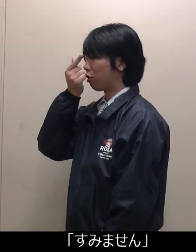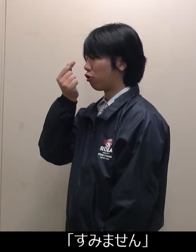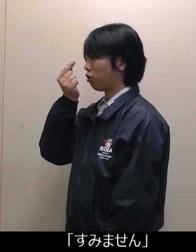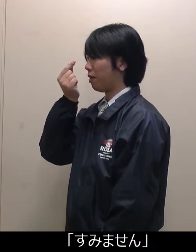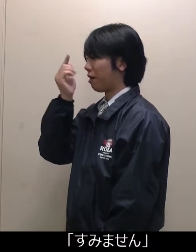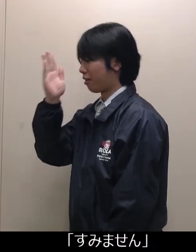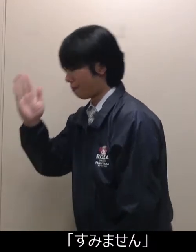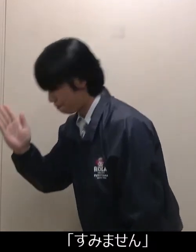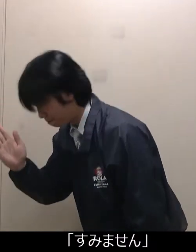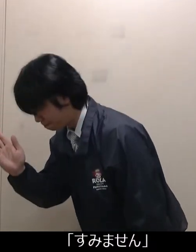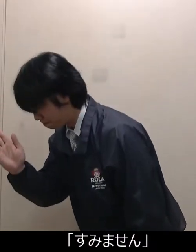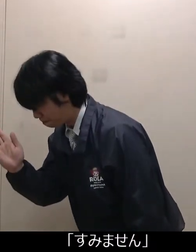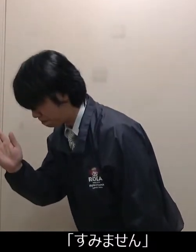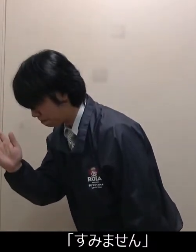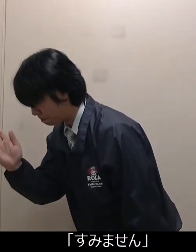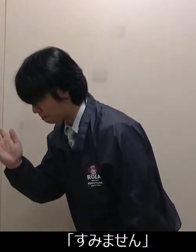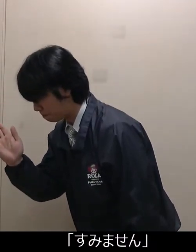すみません。